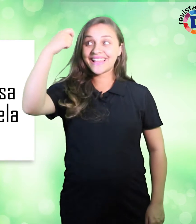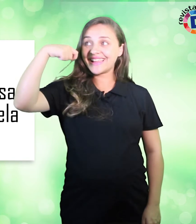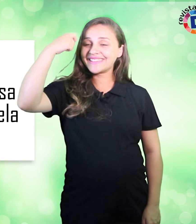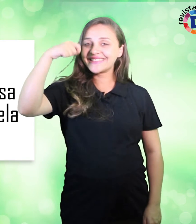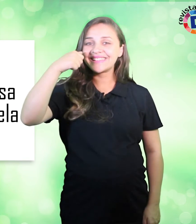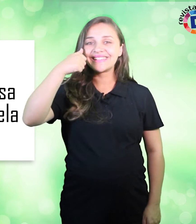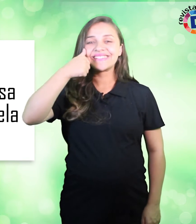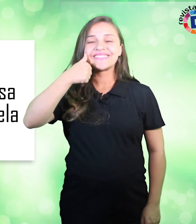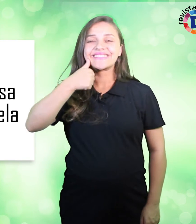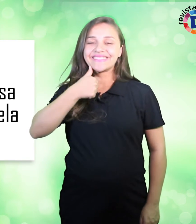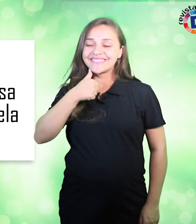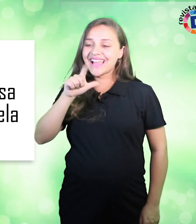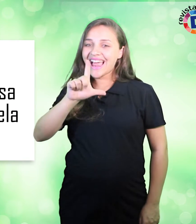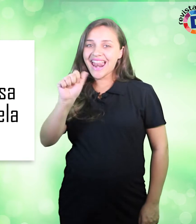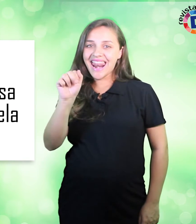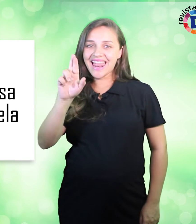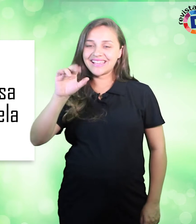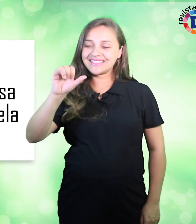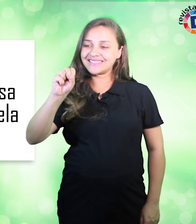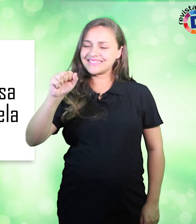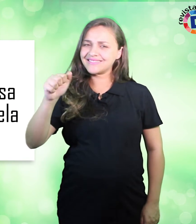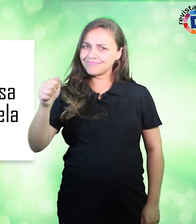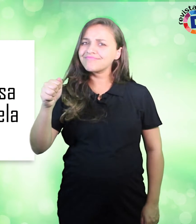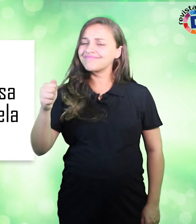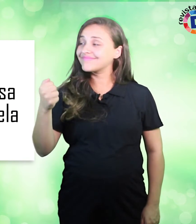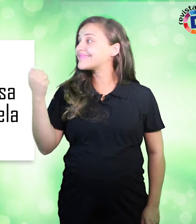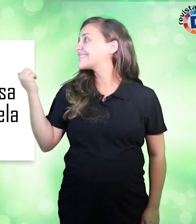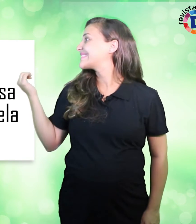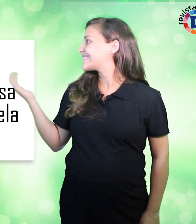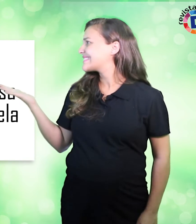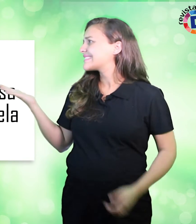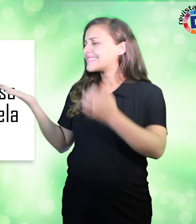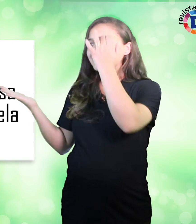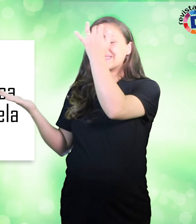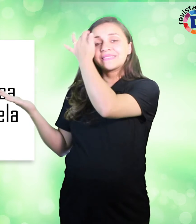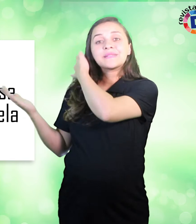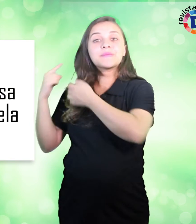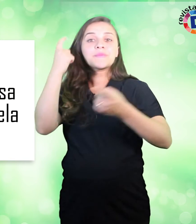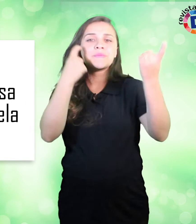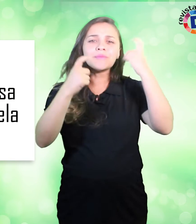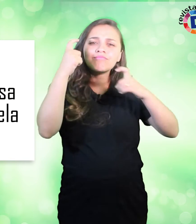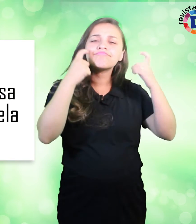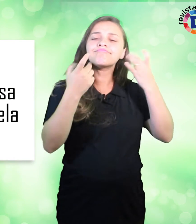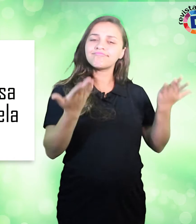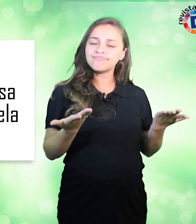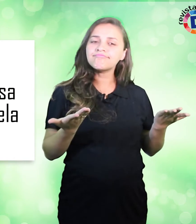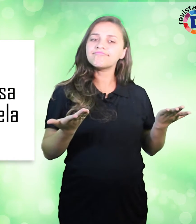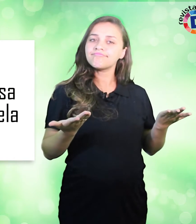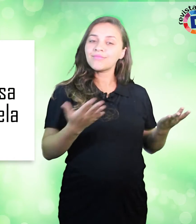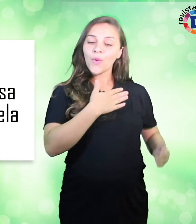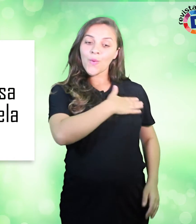Manoela também se mostrou preocupada às necessidades reais de seus colegas mirins da